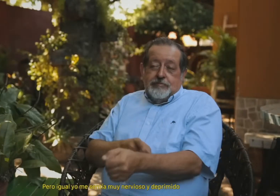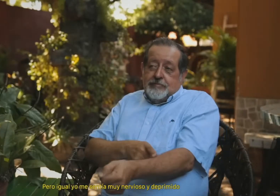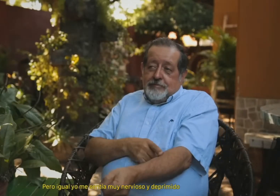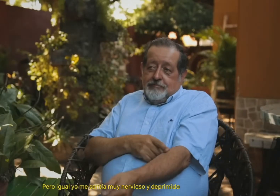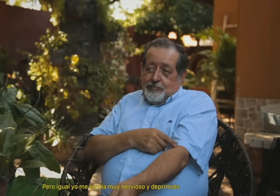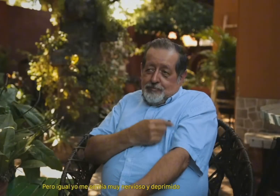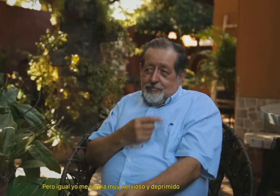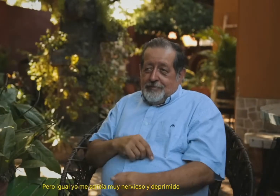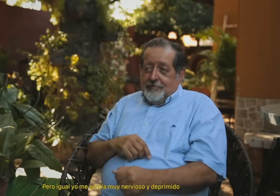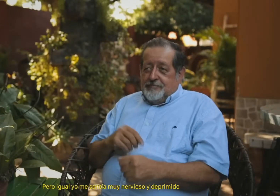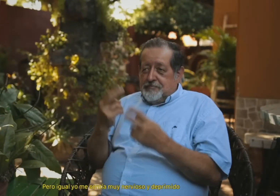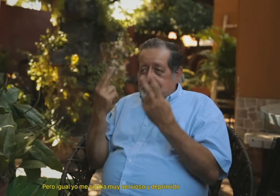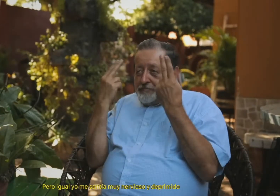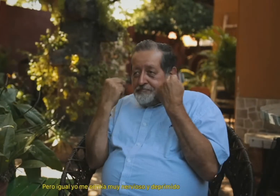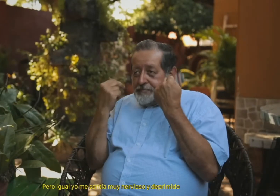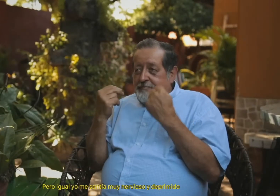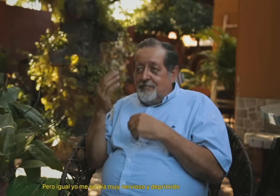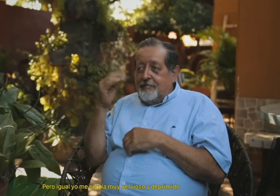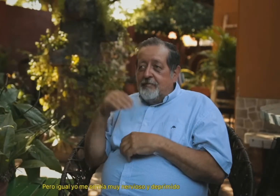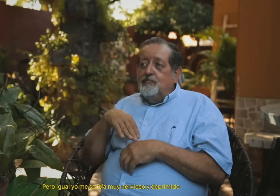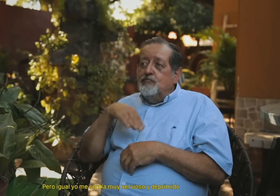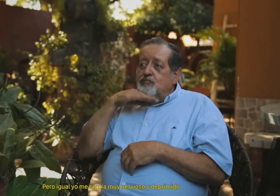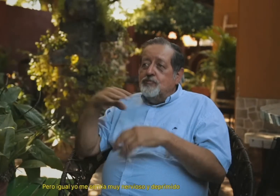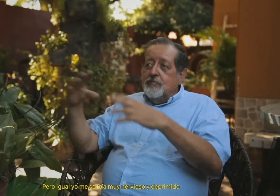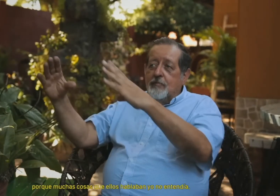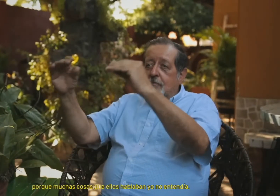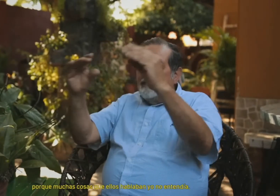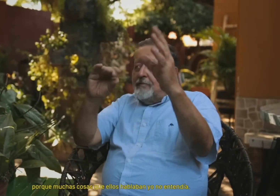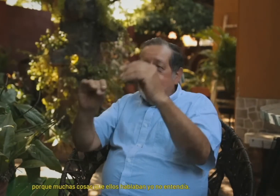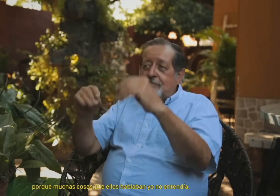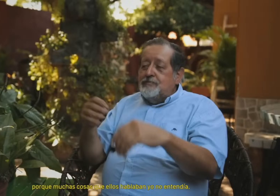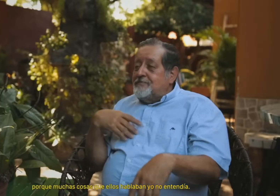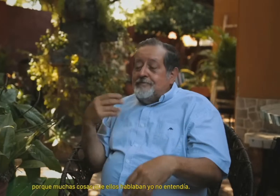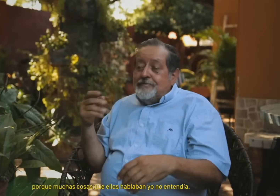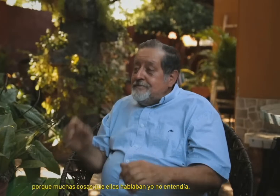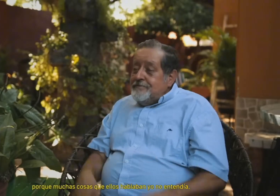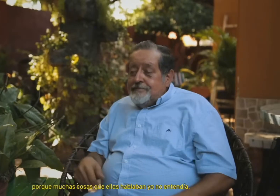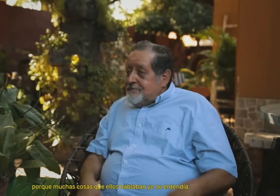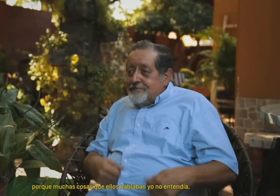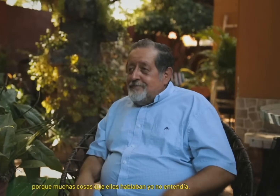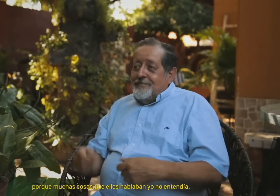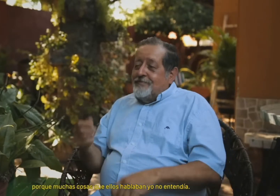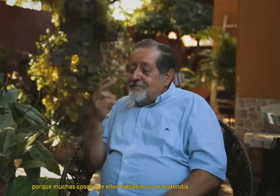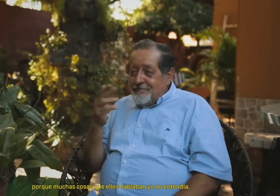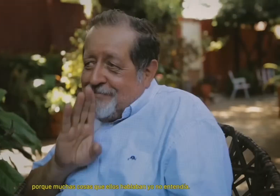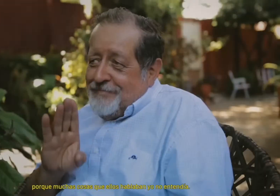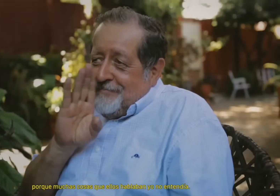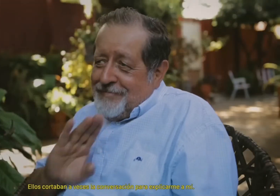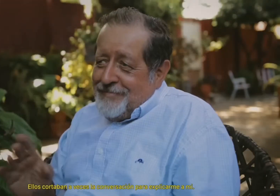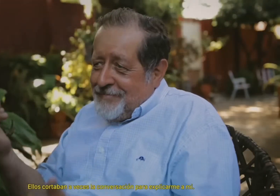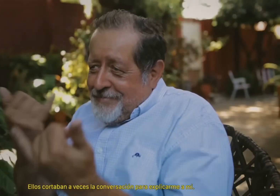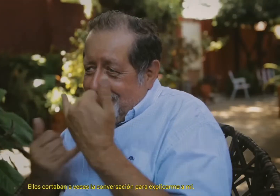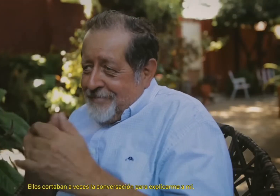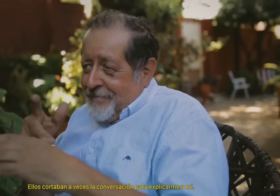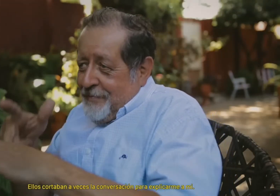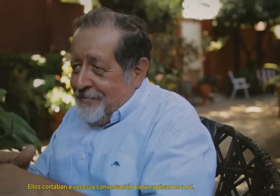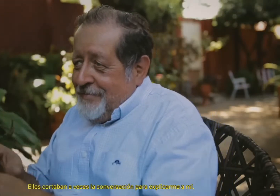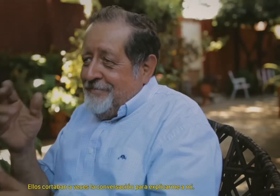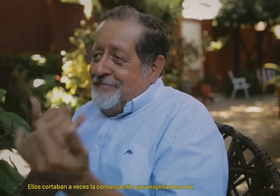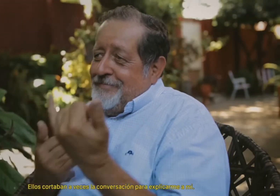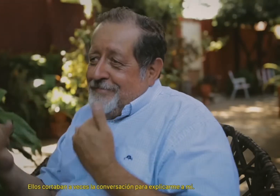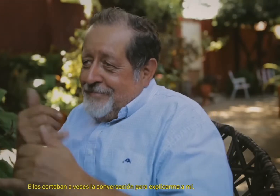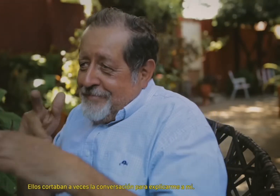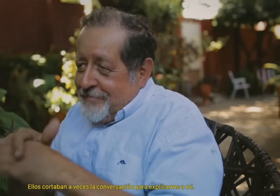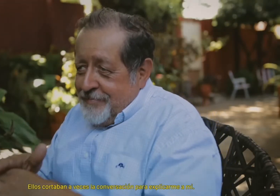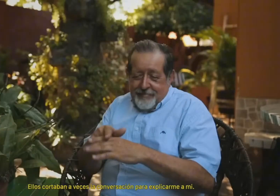Pero igual yo me sentía muy nervioso y deprimido porque muchas cosas que ellos hablaban yo no entendía. Ellos cortaban